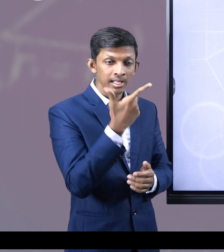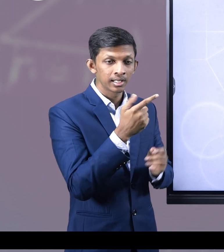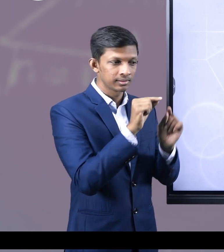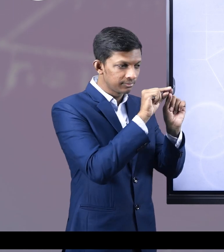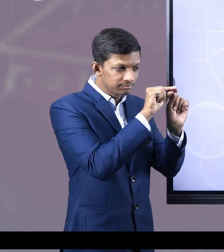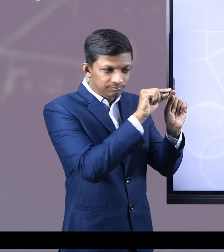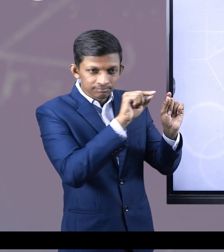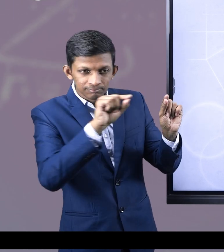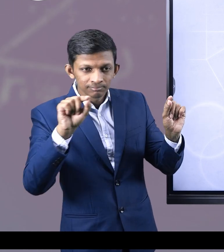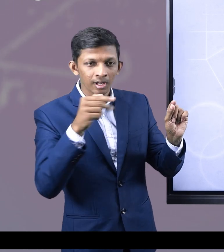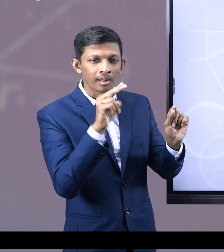रेषा,